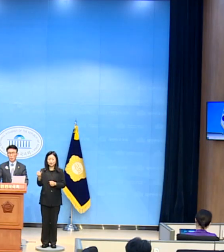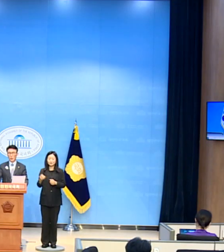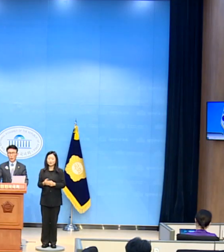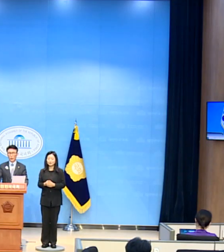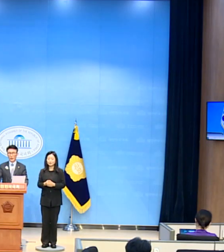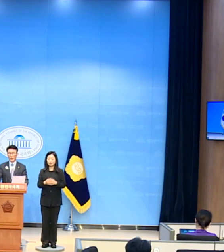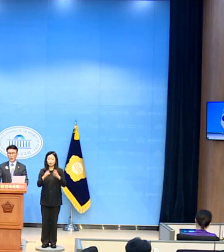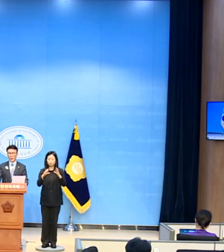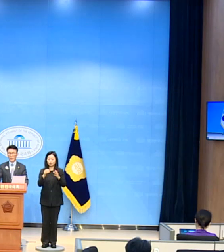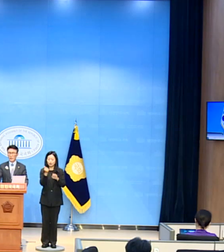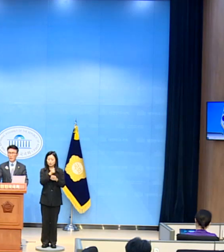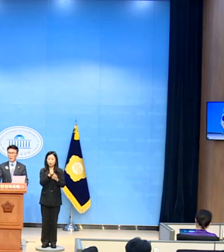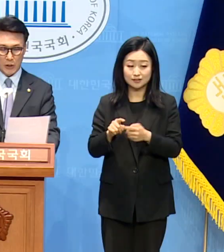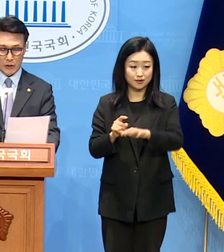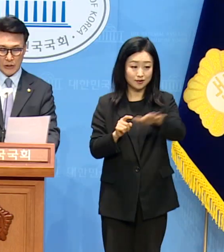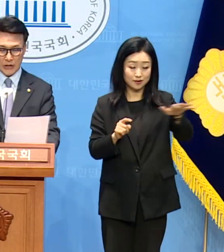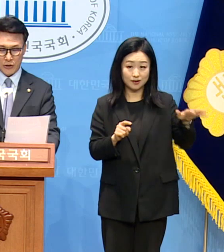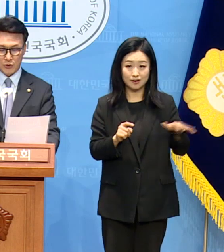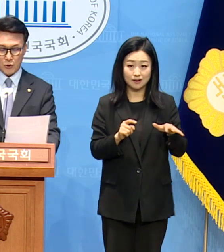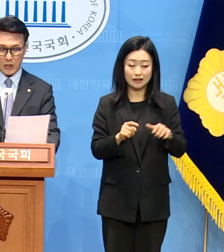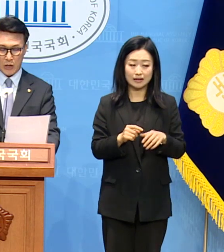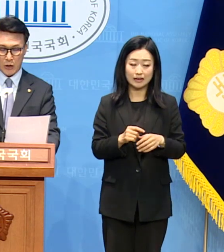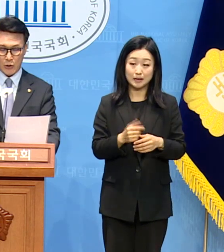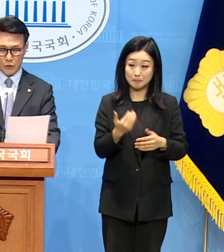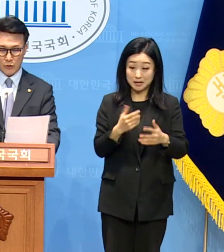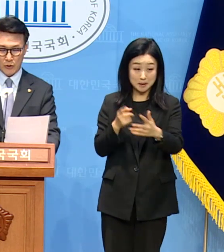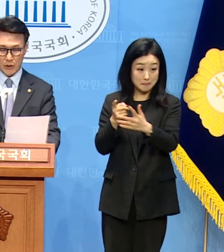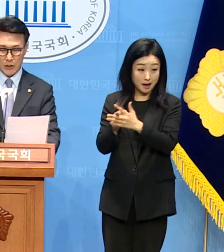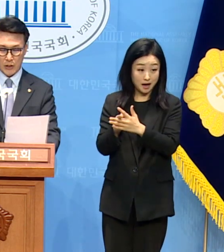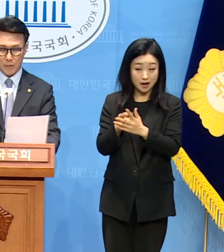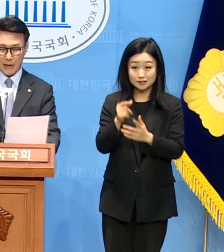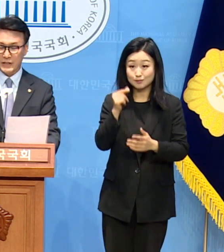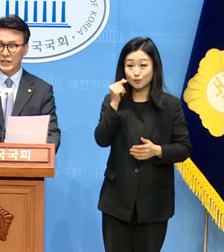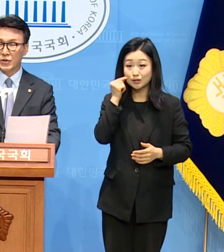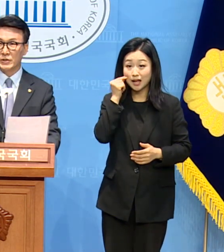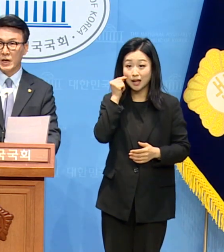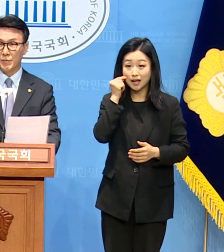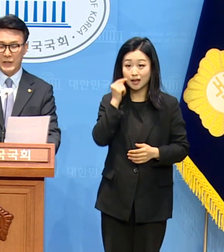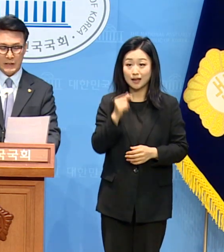공감대가 있었다고 본다면서 최대한 빨리 추진하겠다고 강조했습니다.